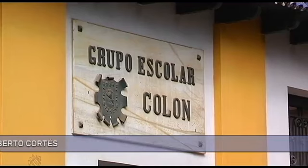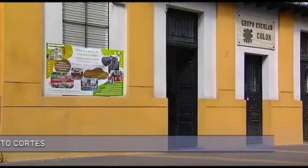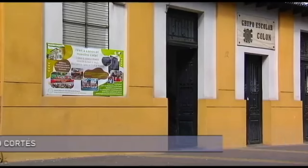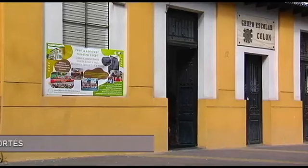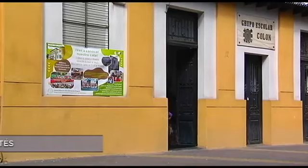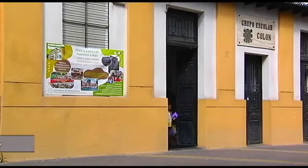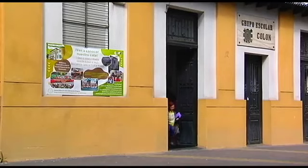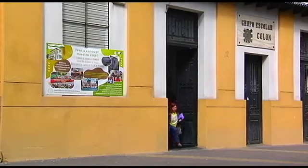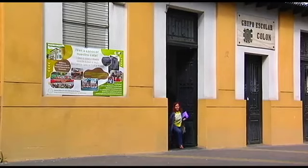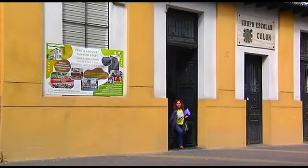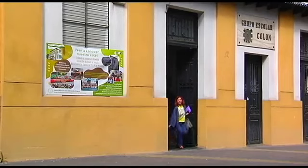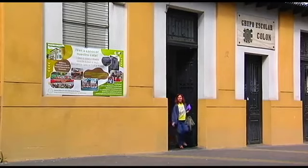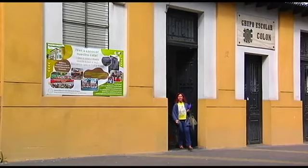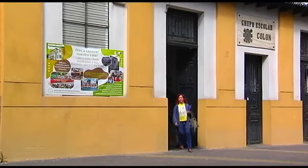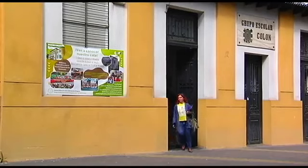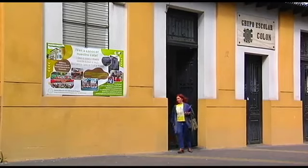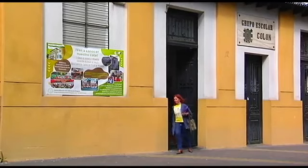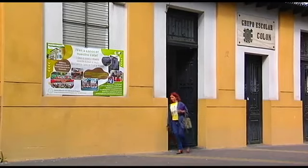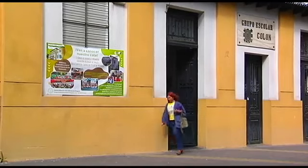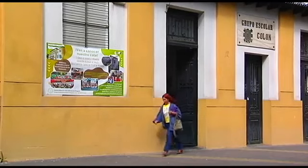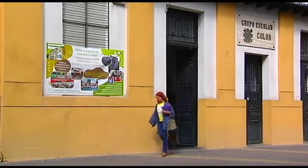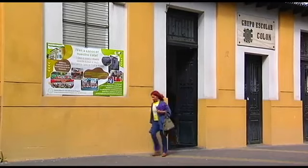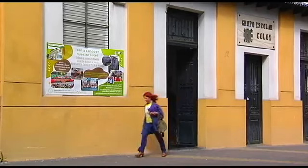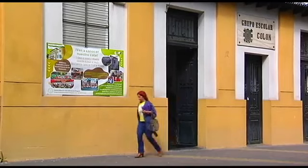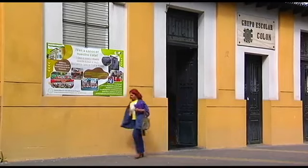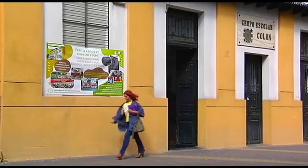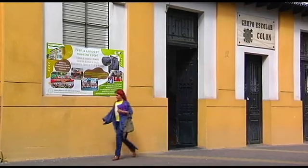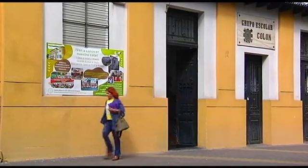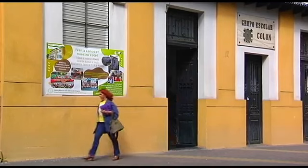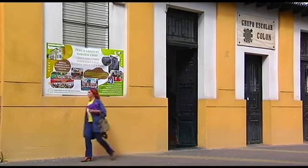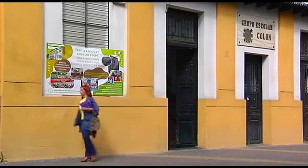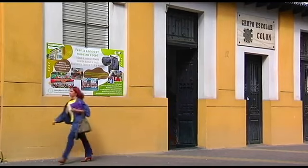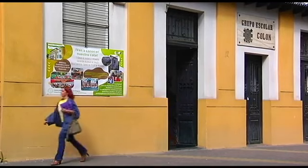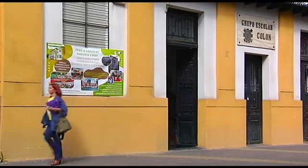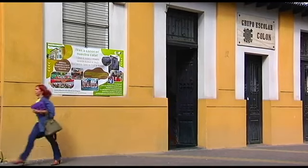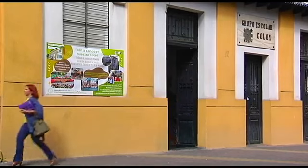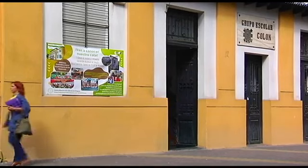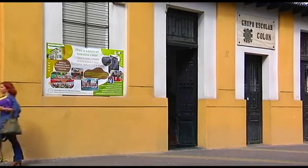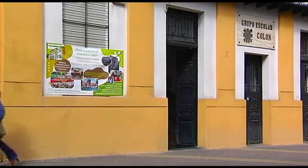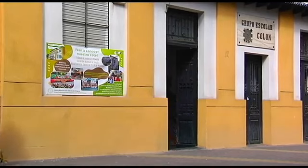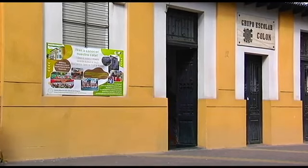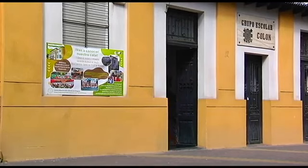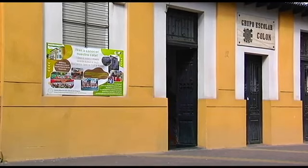por el cielo ¿Sabes qué? Yo solo con mis manos puedo